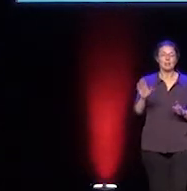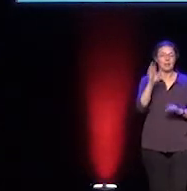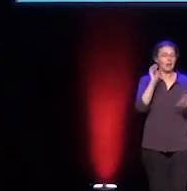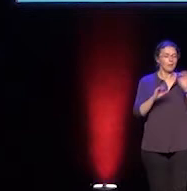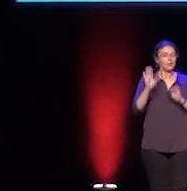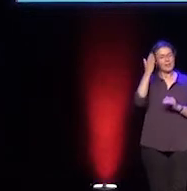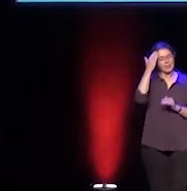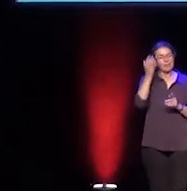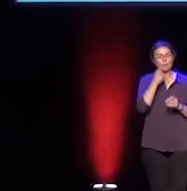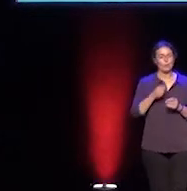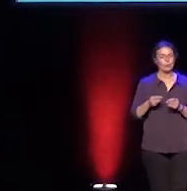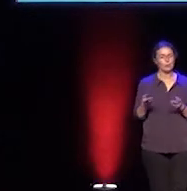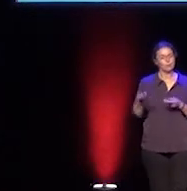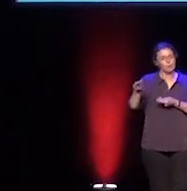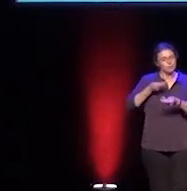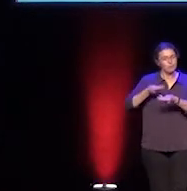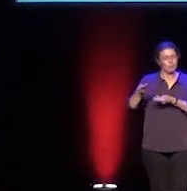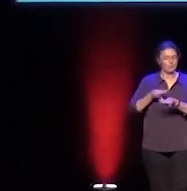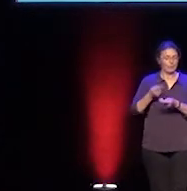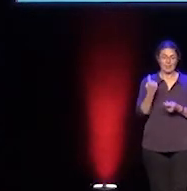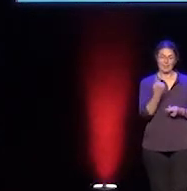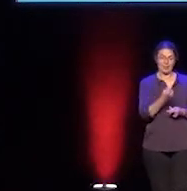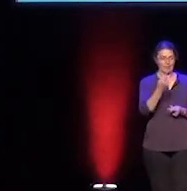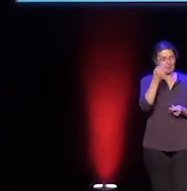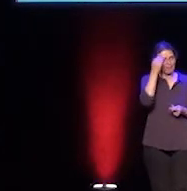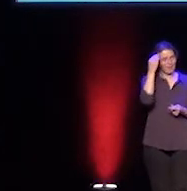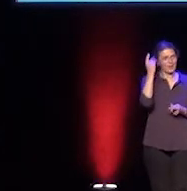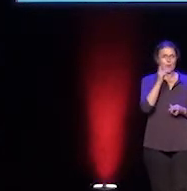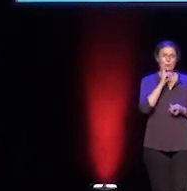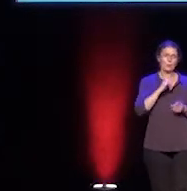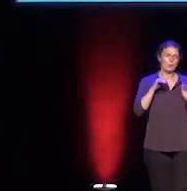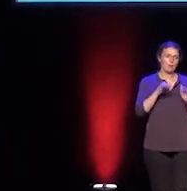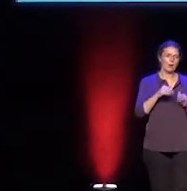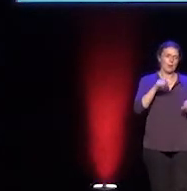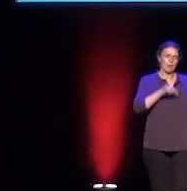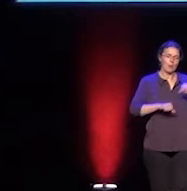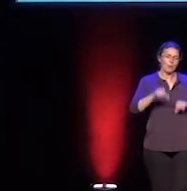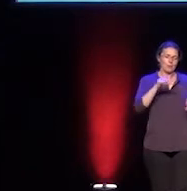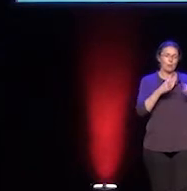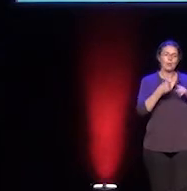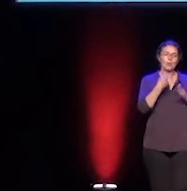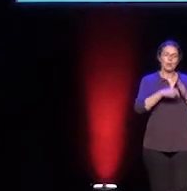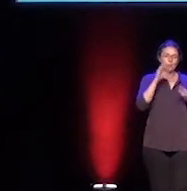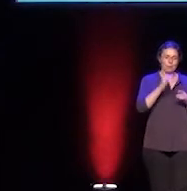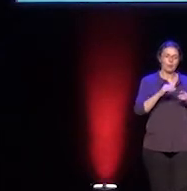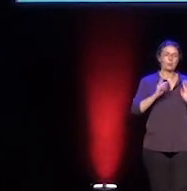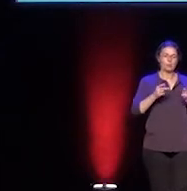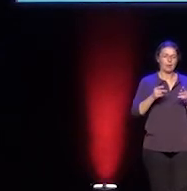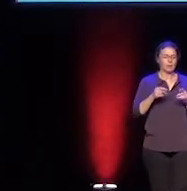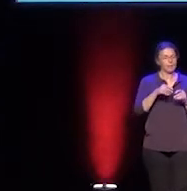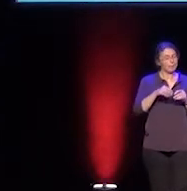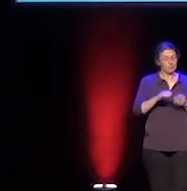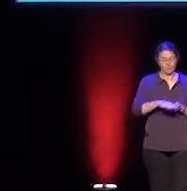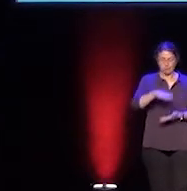seine Kenntnisse zu teilen. Der gelernte Süßwarenlaborant und Kaufmann arbeitete sich in eine